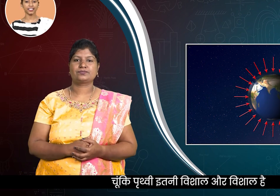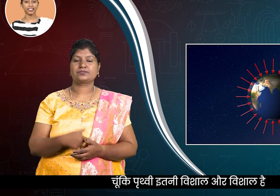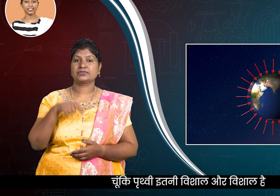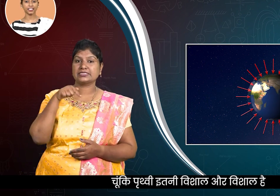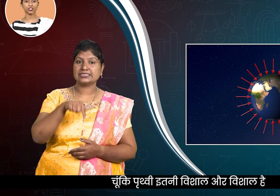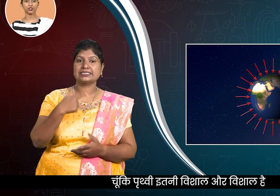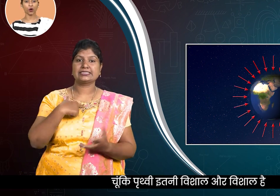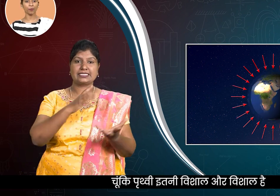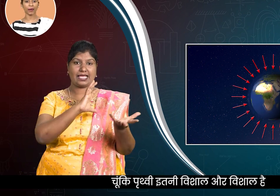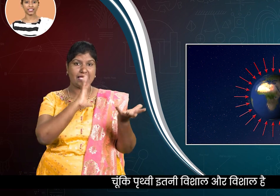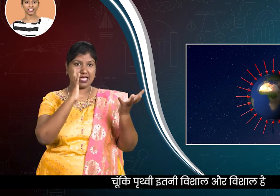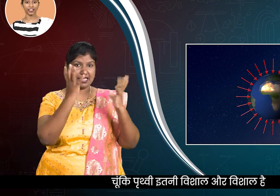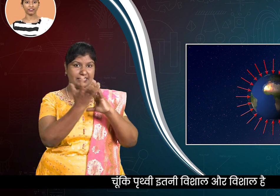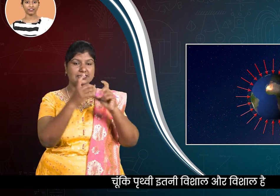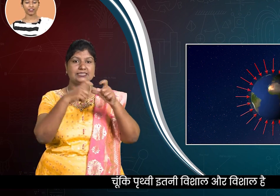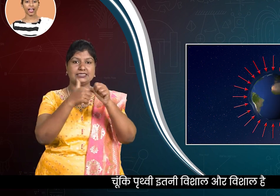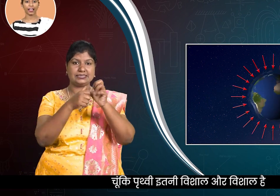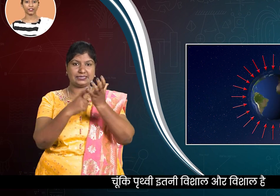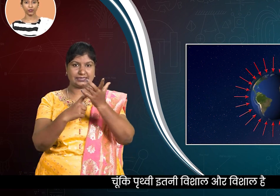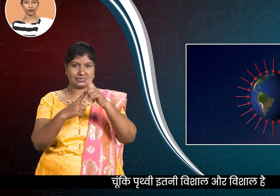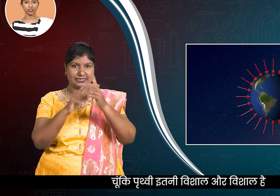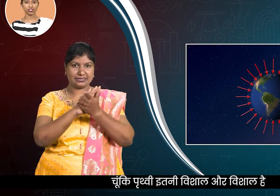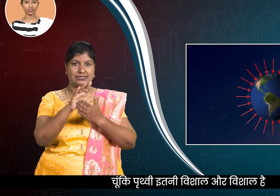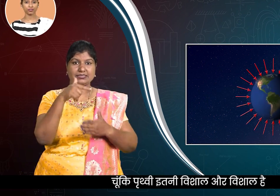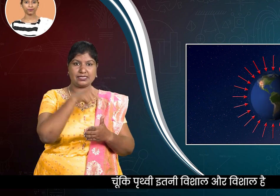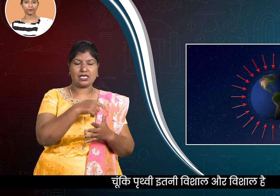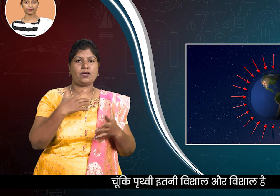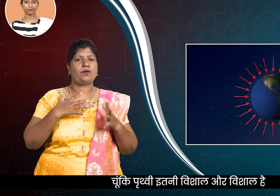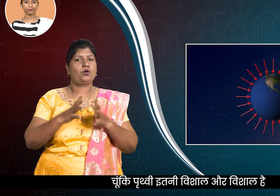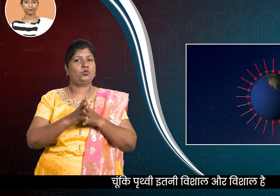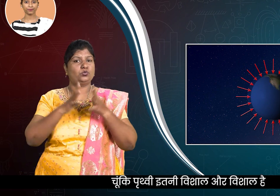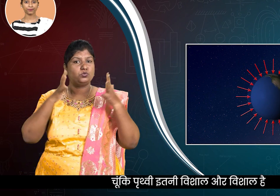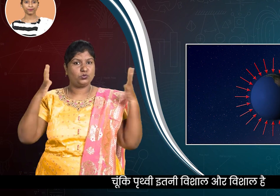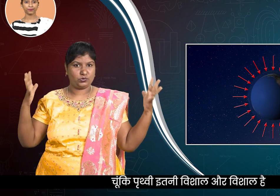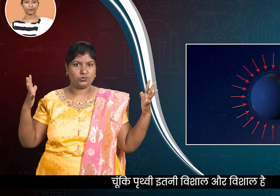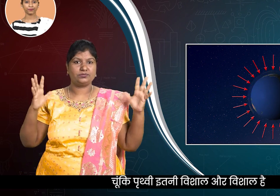क्योंकि पृथ्वी इतनी बड़ी और विशाल है,